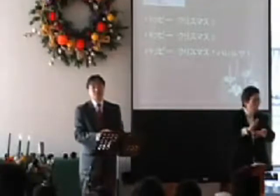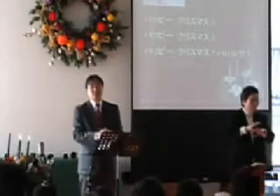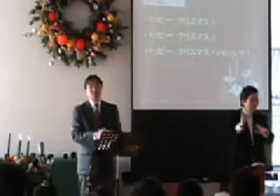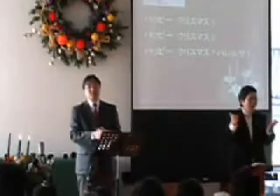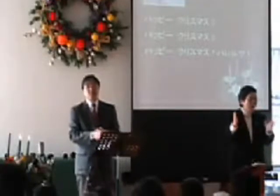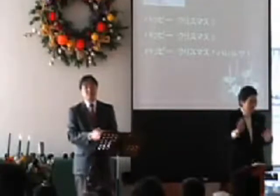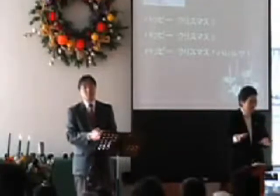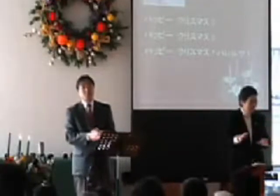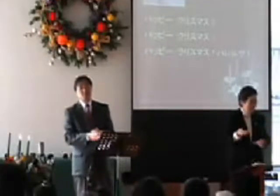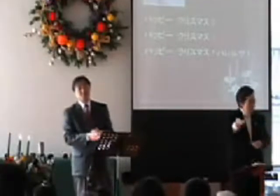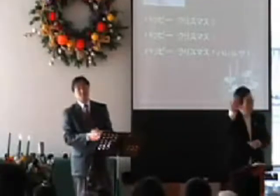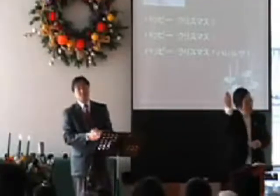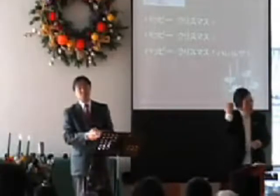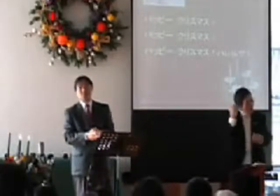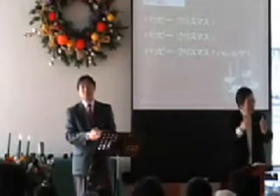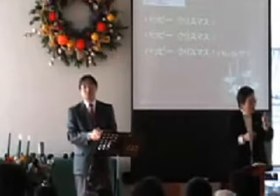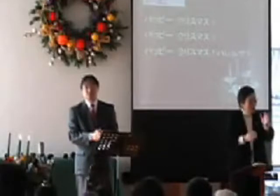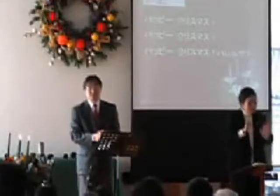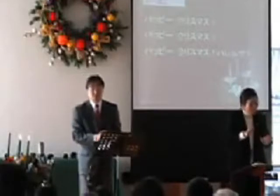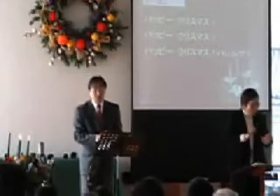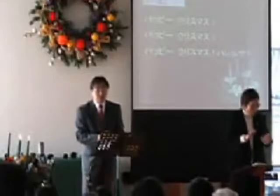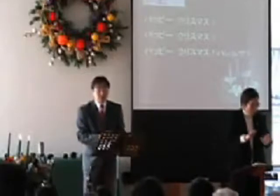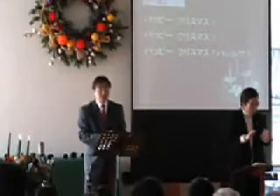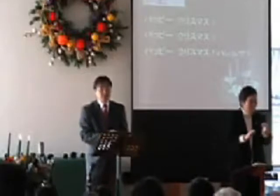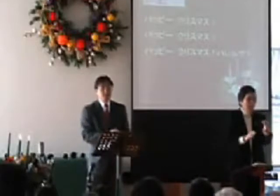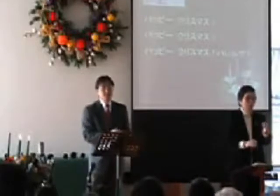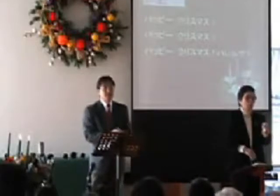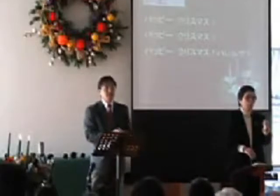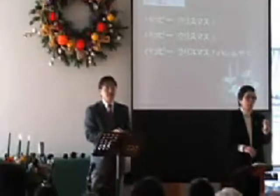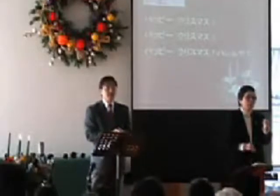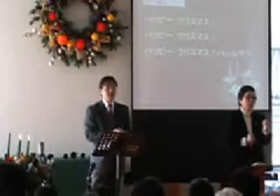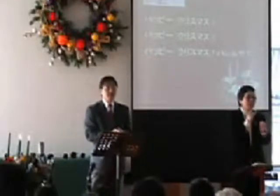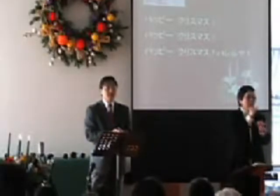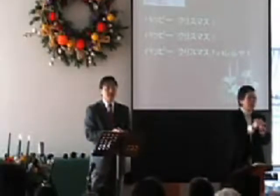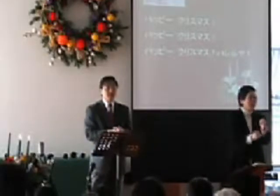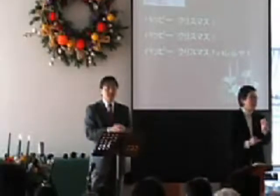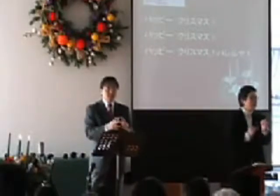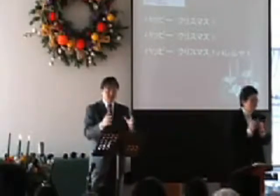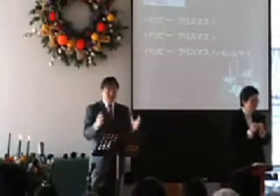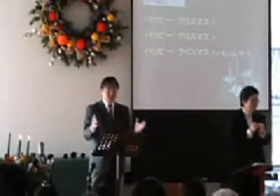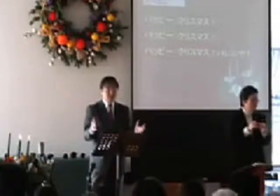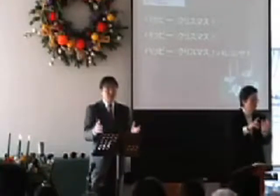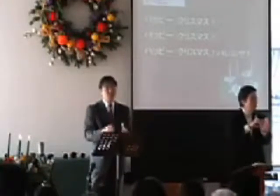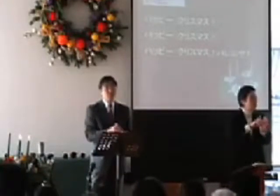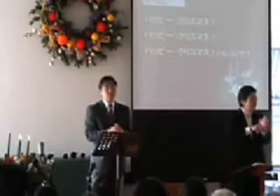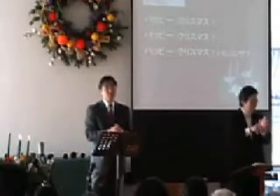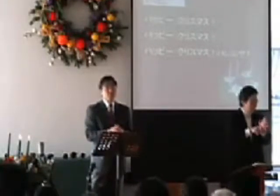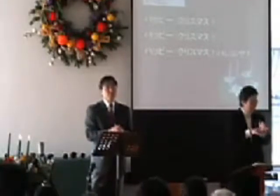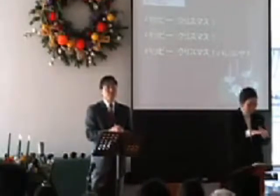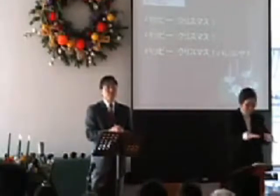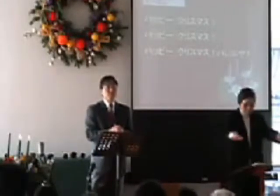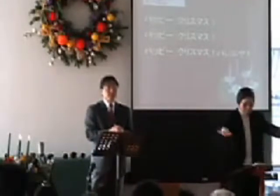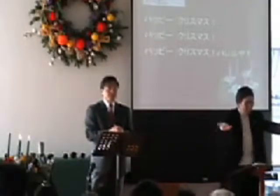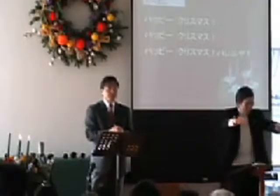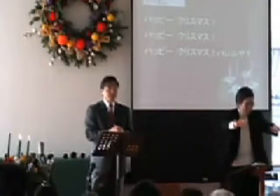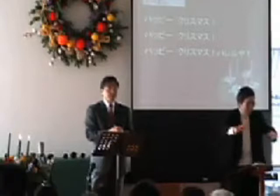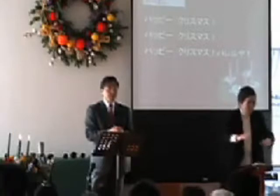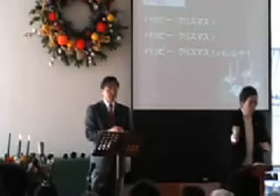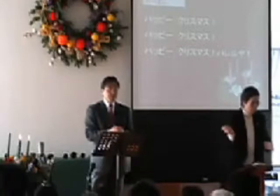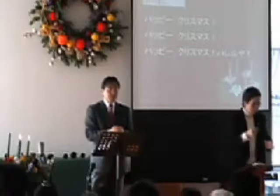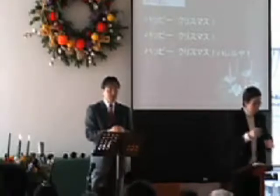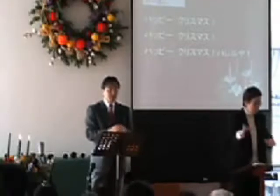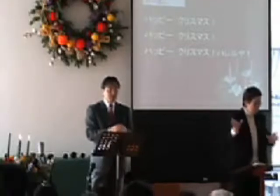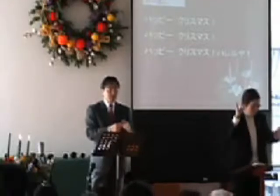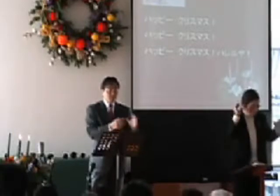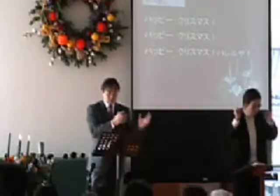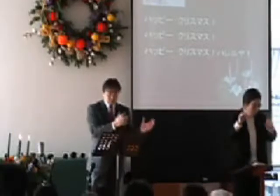この世界でどんなことが起こっているかということを今みたいに簡単に知る方法がありませんでした。インターネ